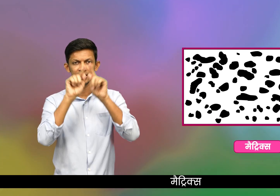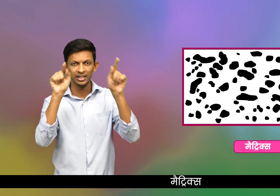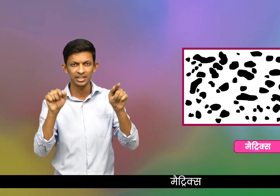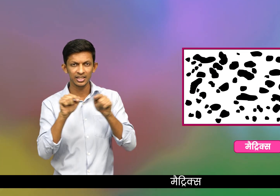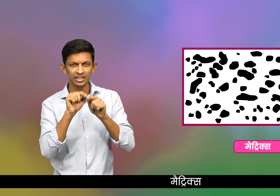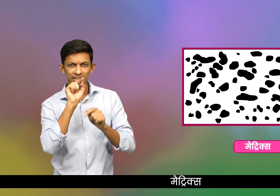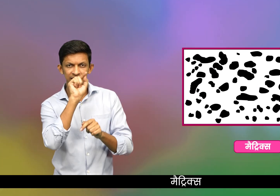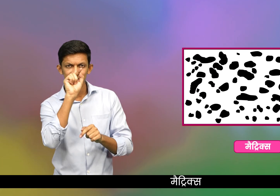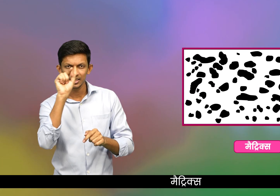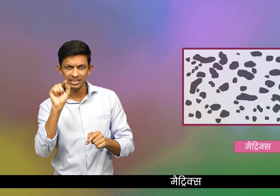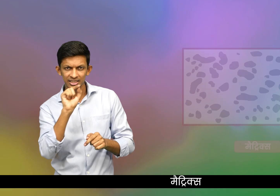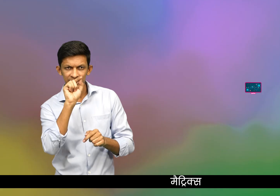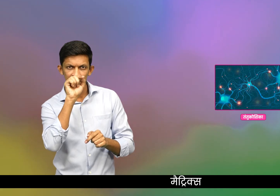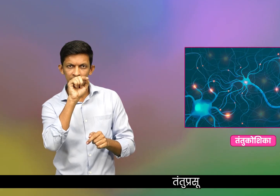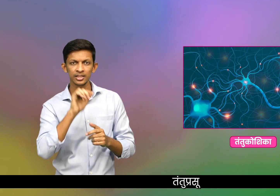मैट्रिक,